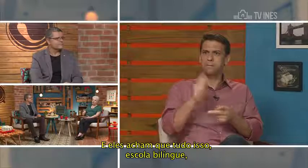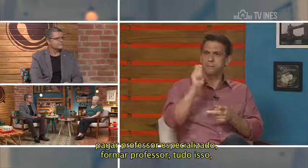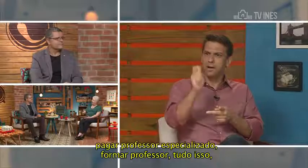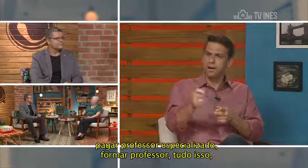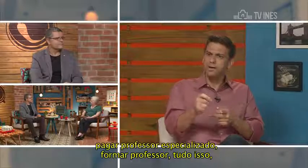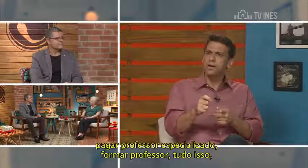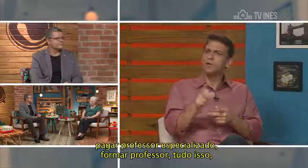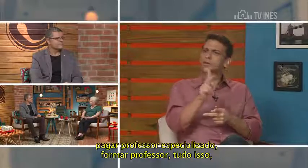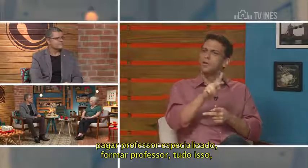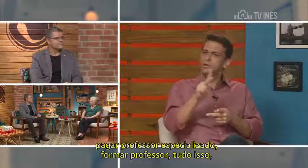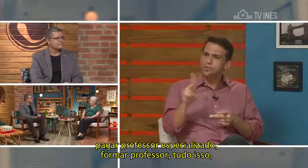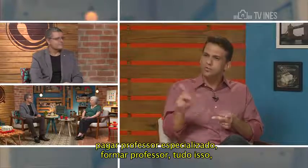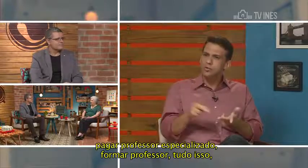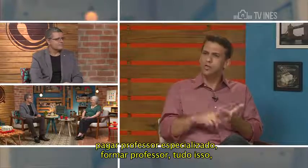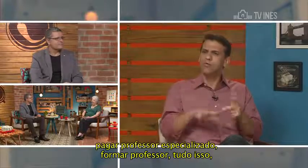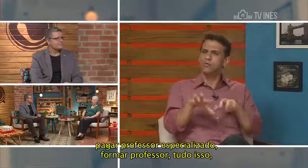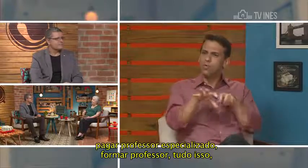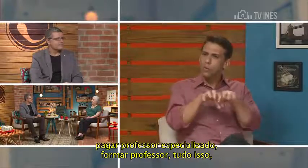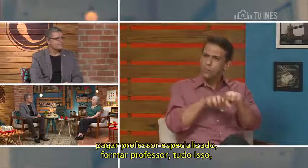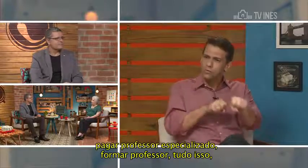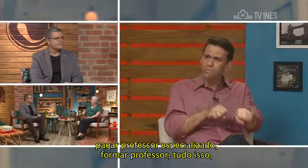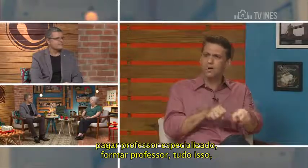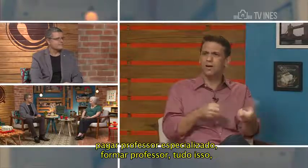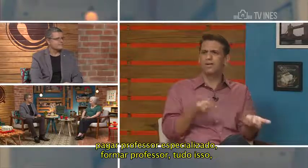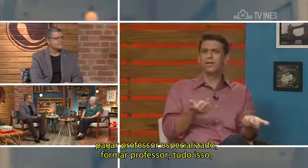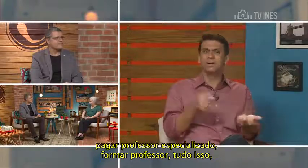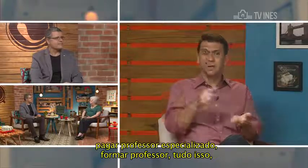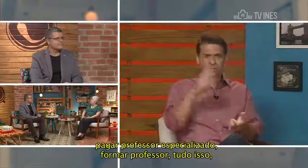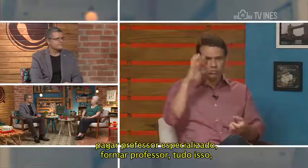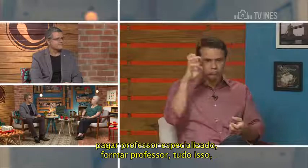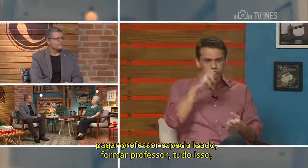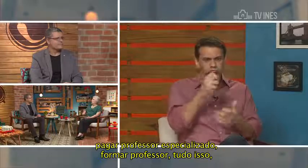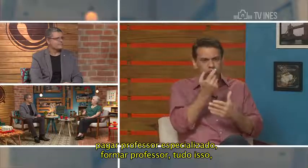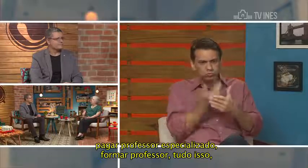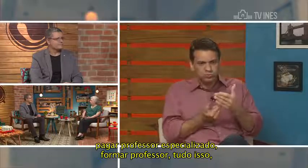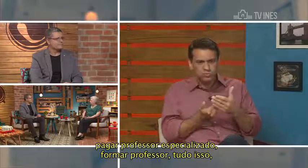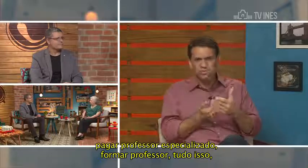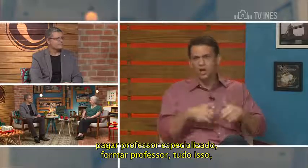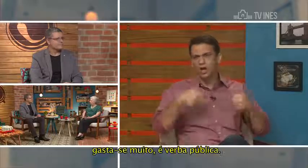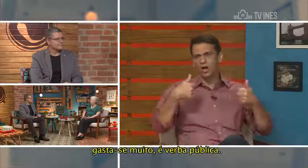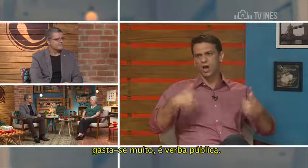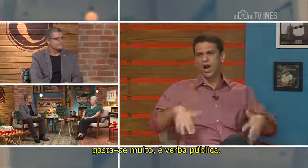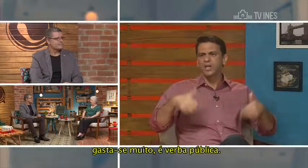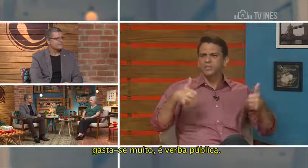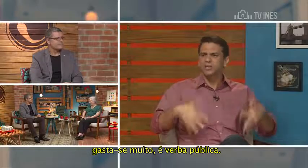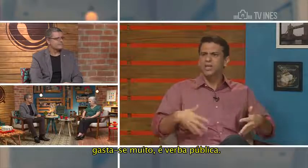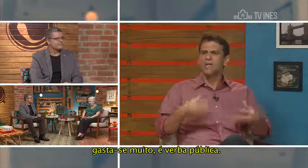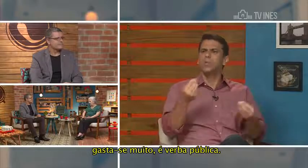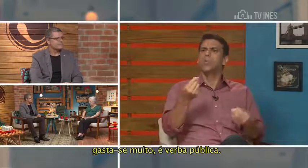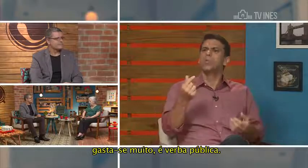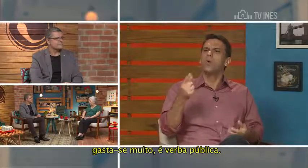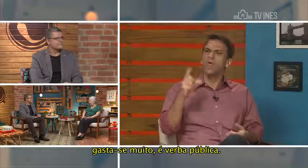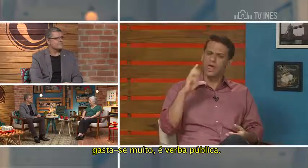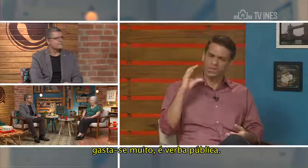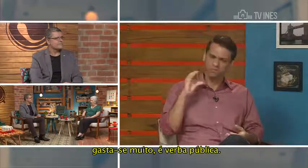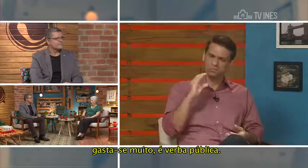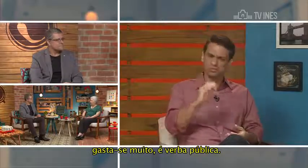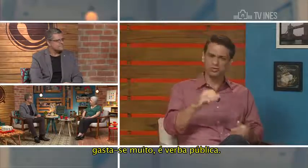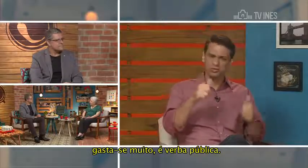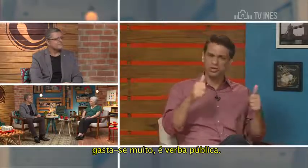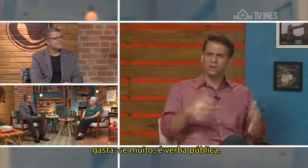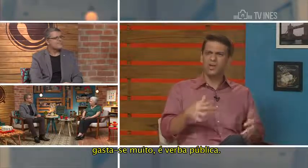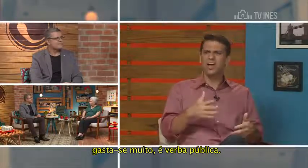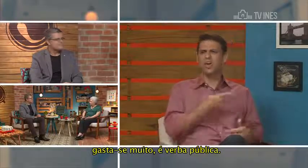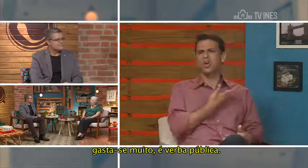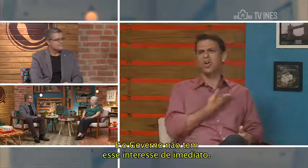bilingue Pagar professor Especializado Formar professor Tudo isso Gasta-se muito É